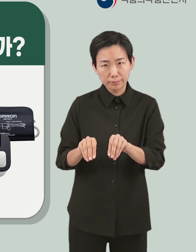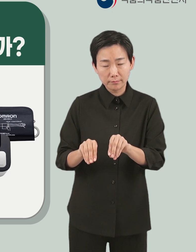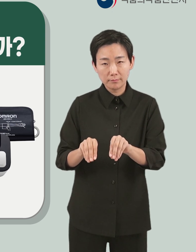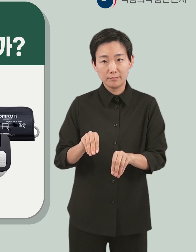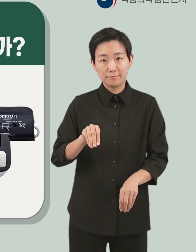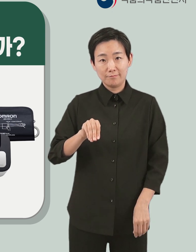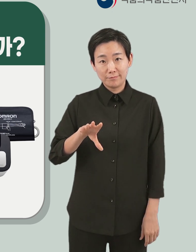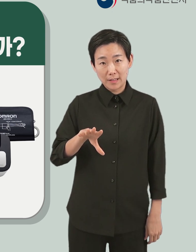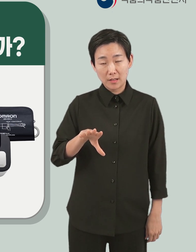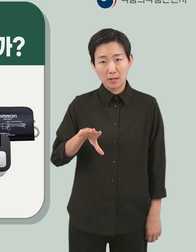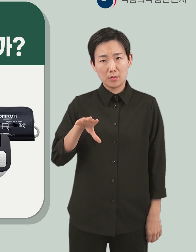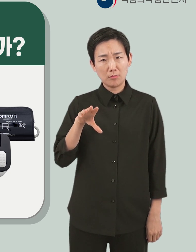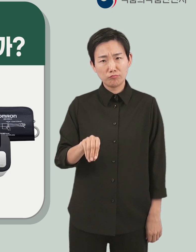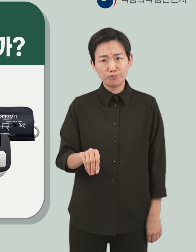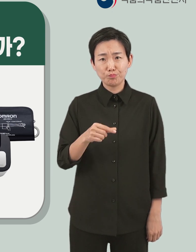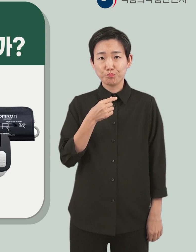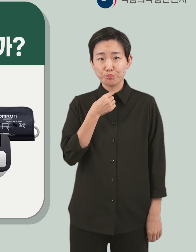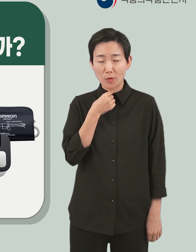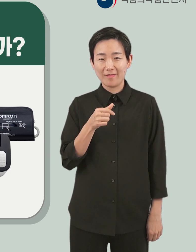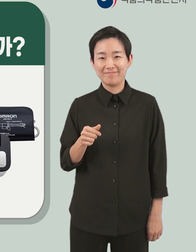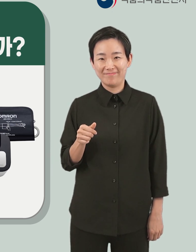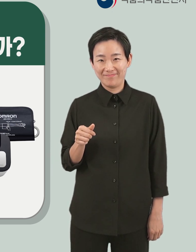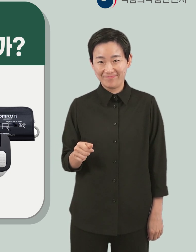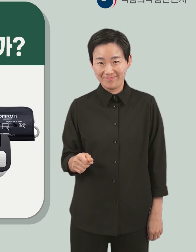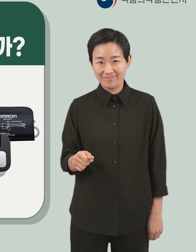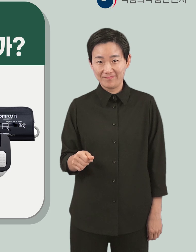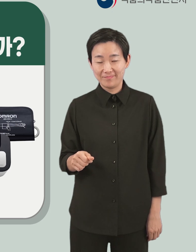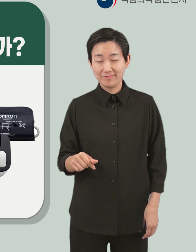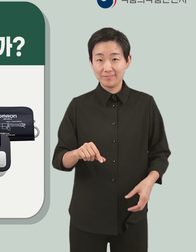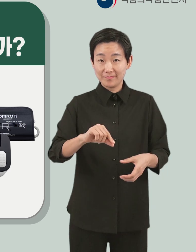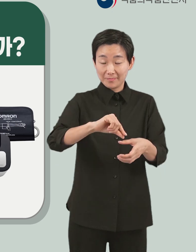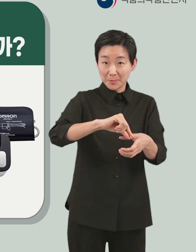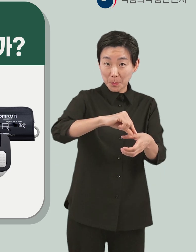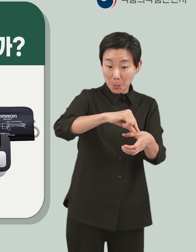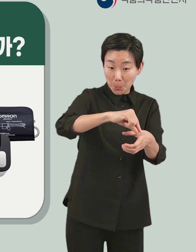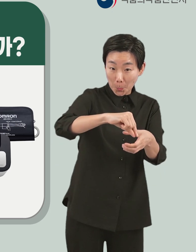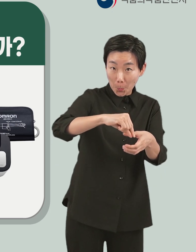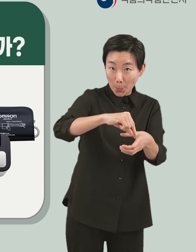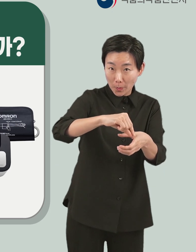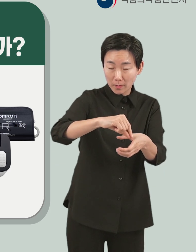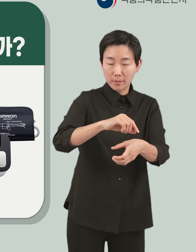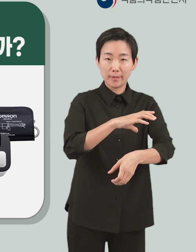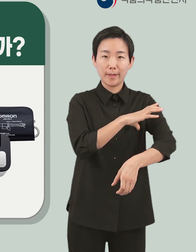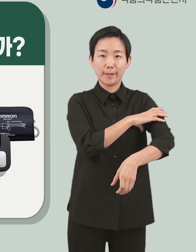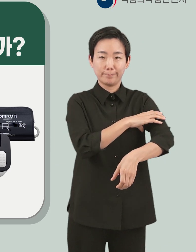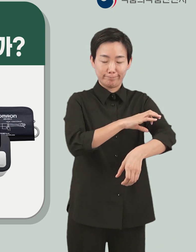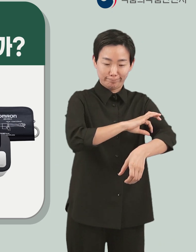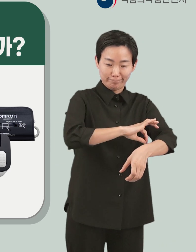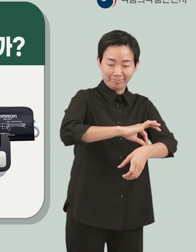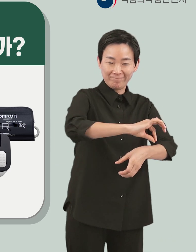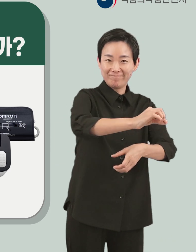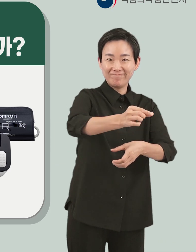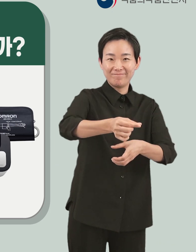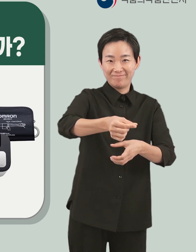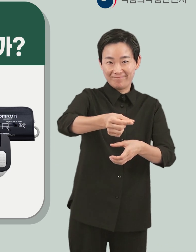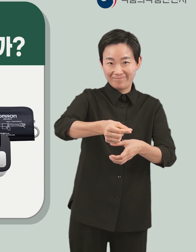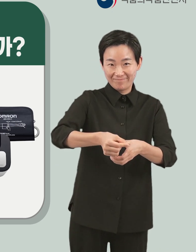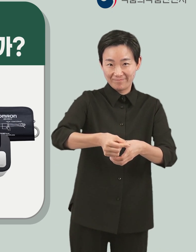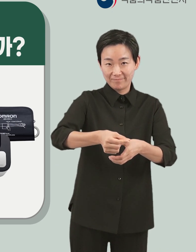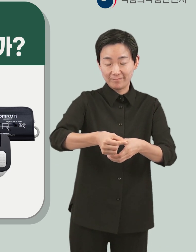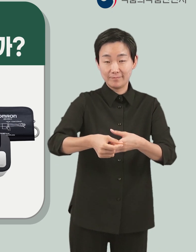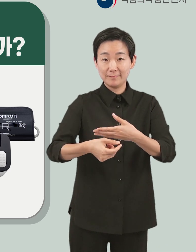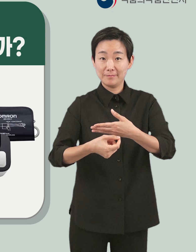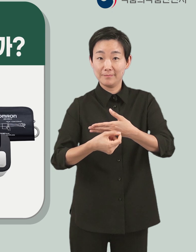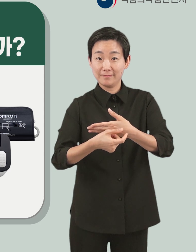이 버튼으로 기기의 전원을 끄고 켤 수 있습니다. 본체의 윗면에는 커프에 에어 플러그를 연결하는 부분이